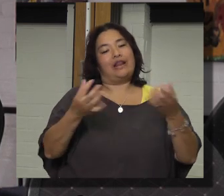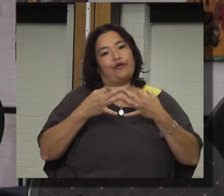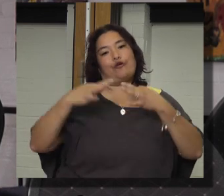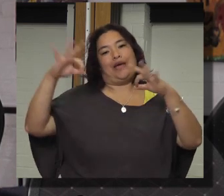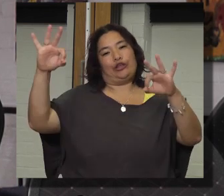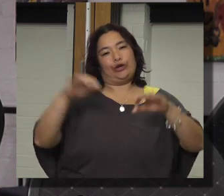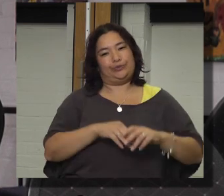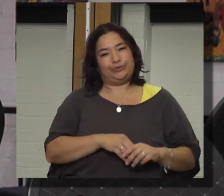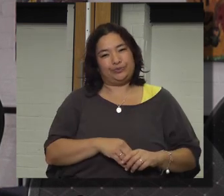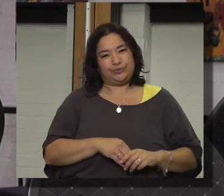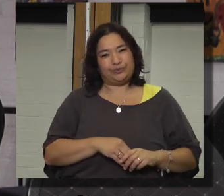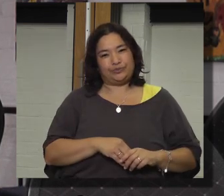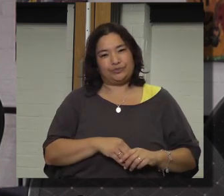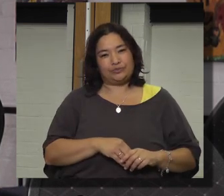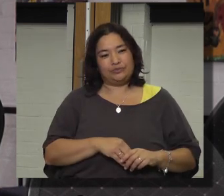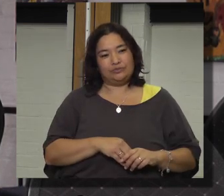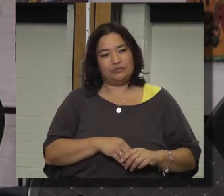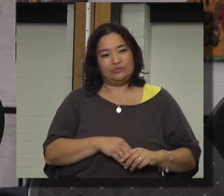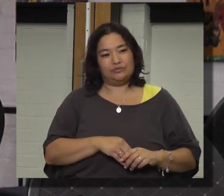gaan verbeteren.